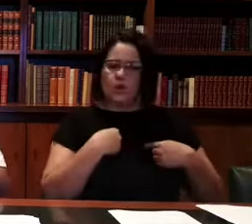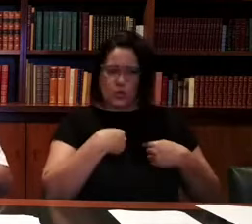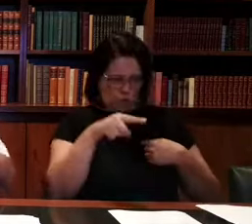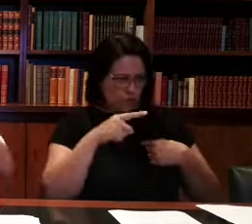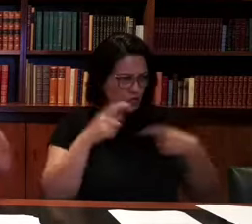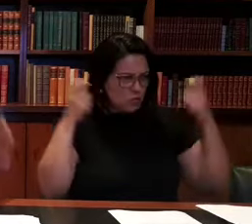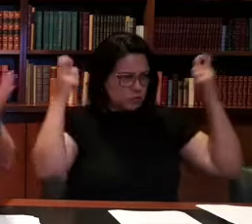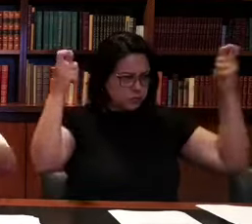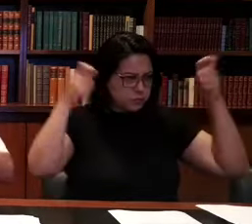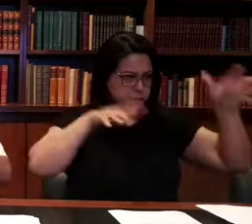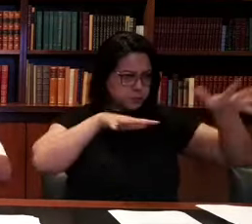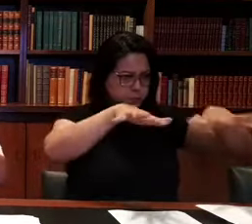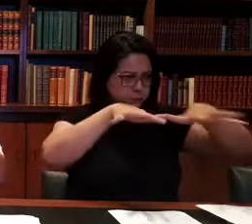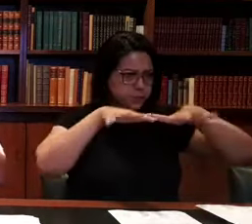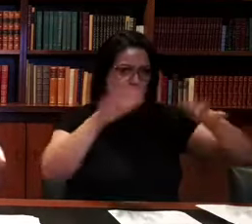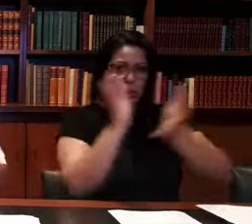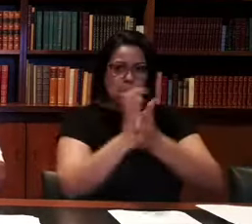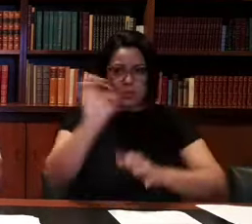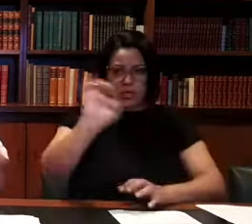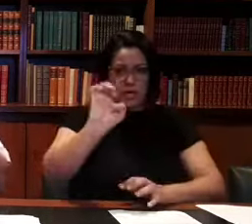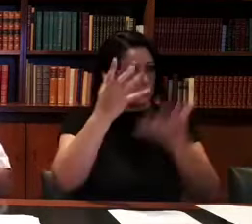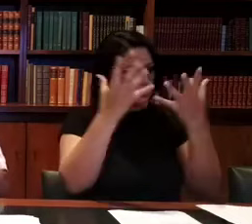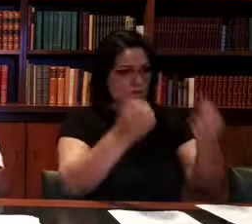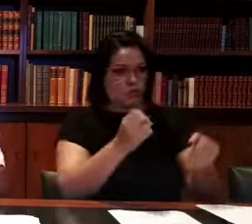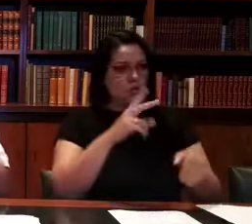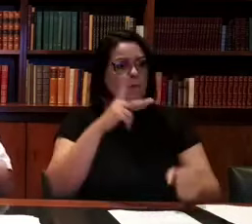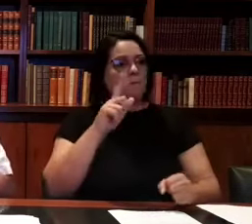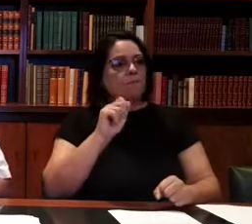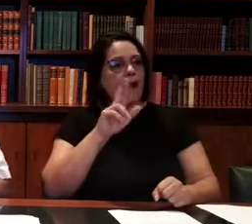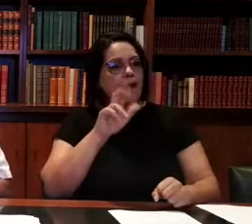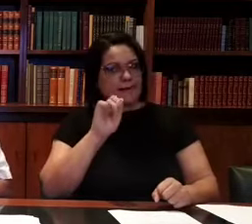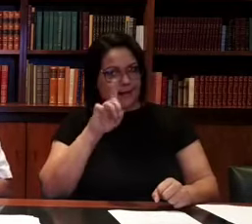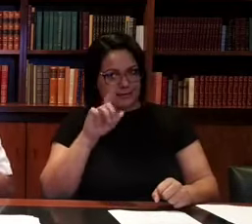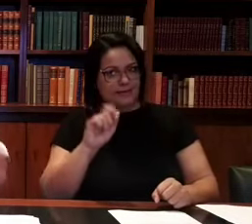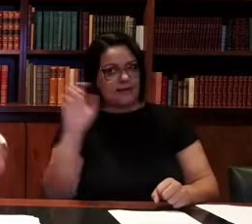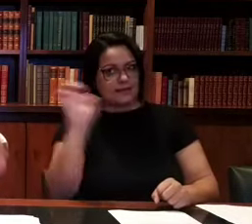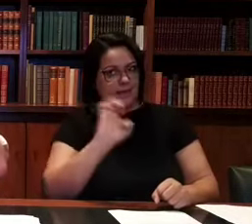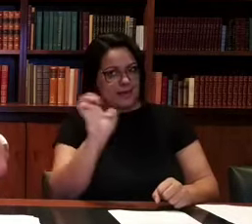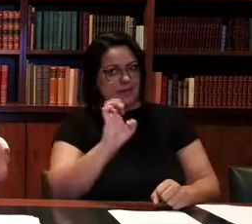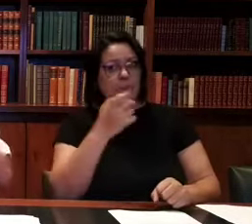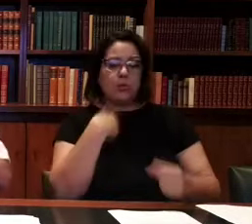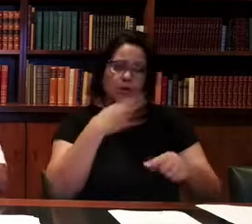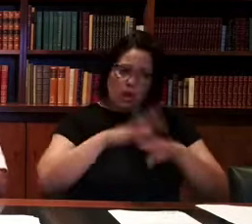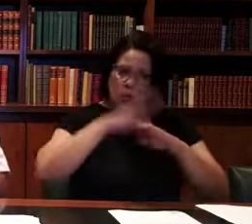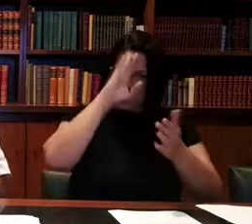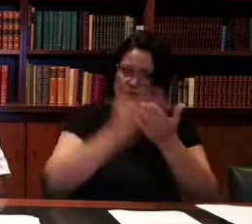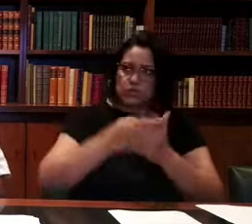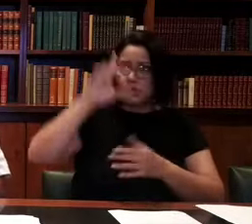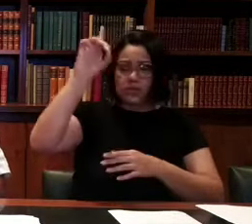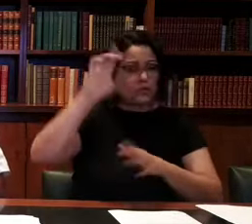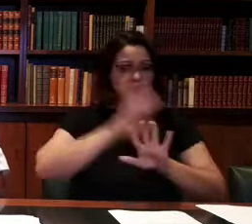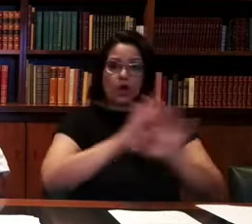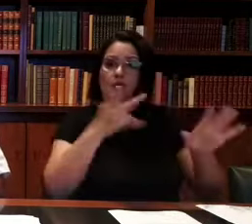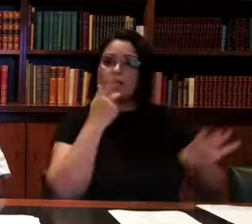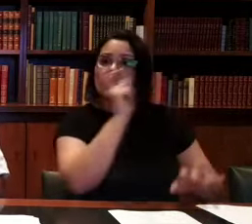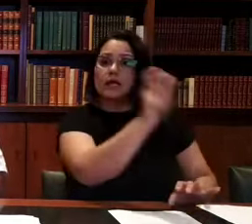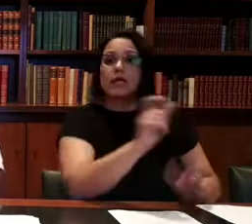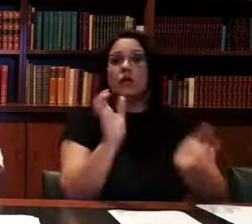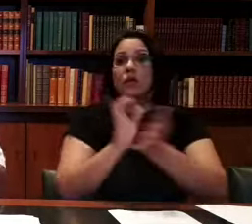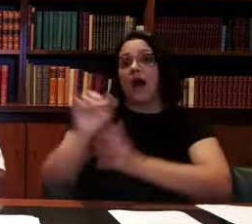gay porque acredito em Deus família só que lá tá neném gosta de tocar mais nesse assunto e daí essa Associação de